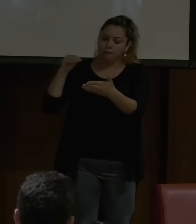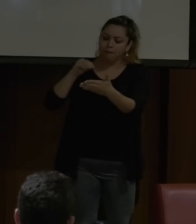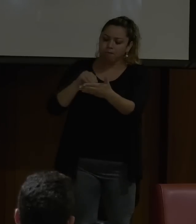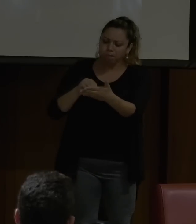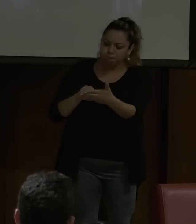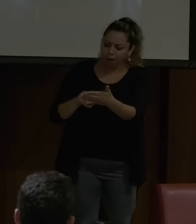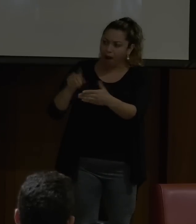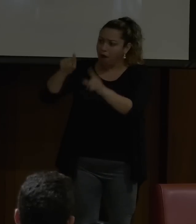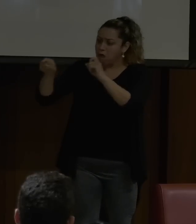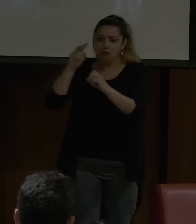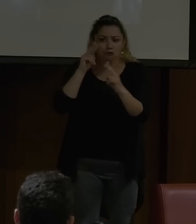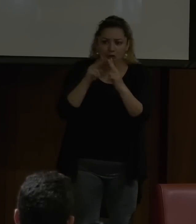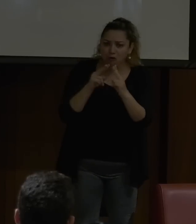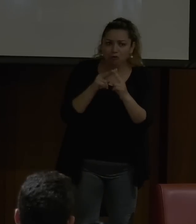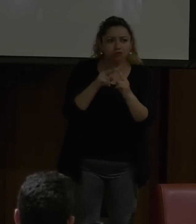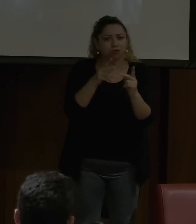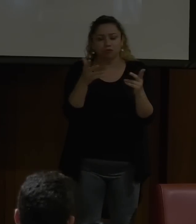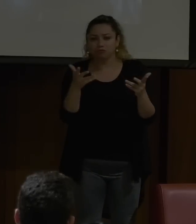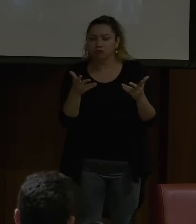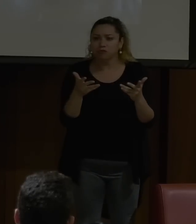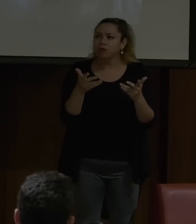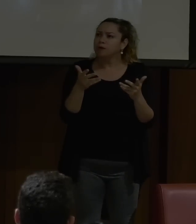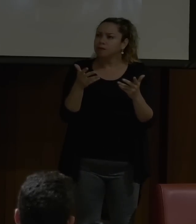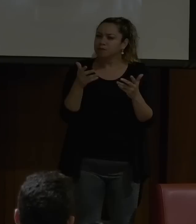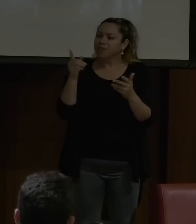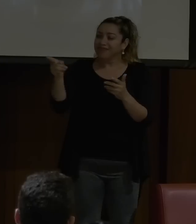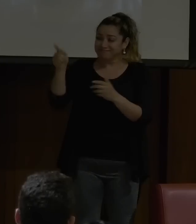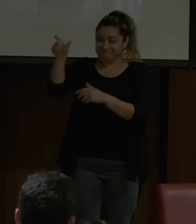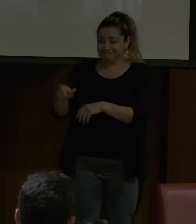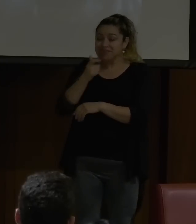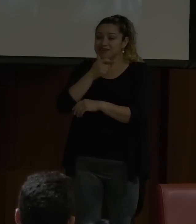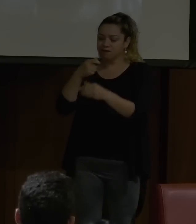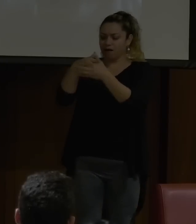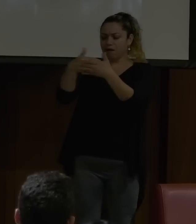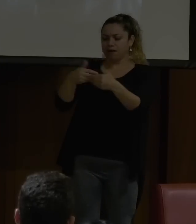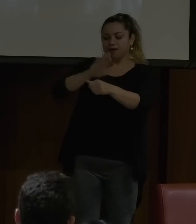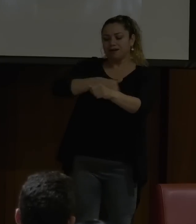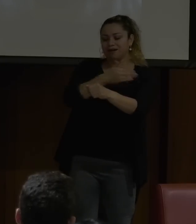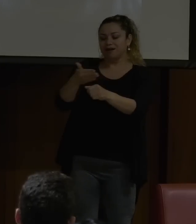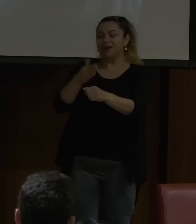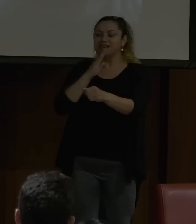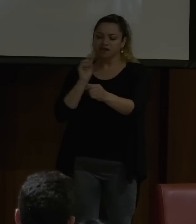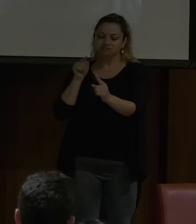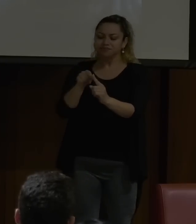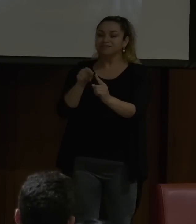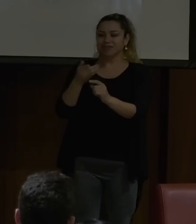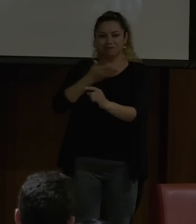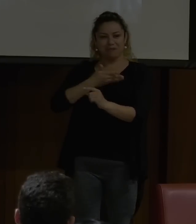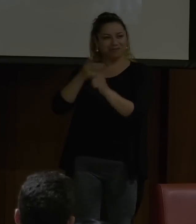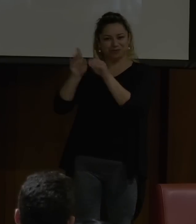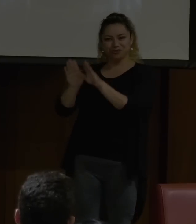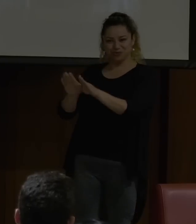ha conocido y que no conoceremos nunca, que le hizo a María Ignacia Nacha Díaz Ospina, su madre, cuando él